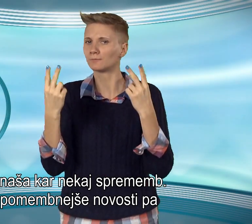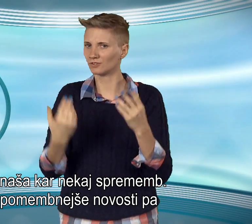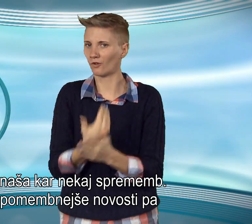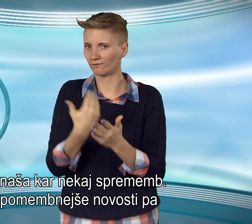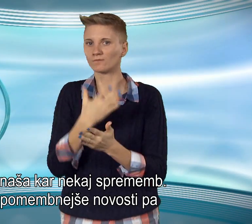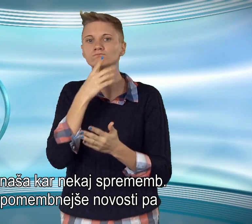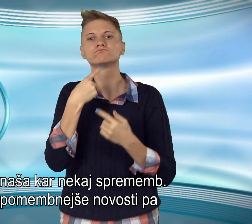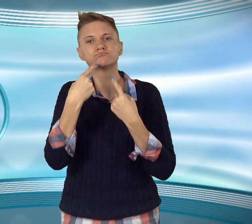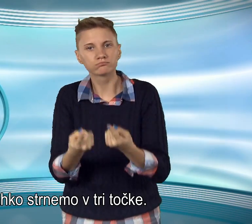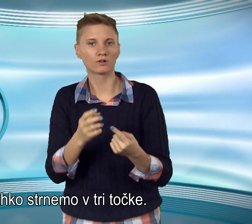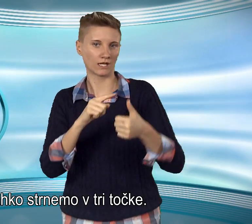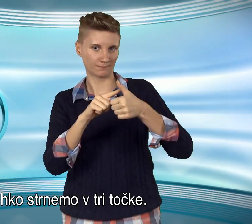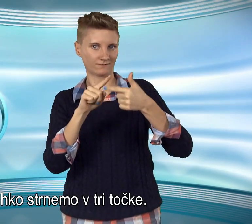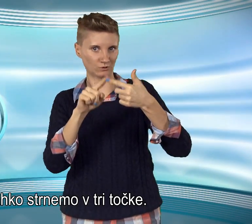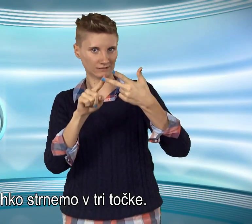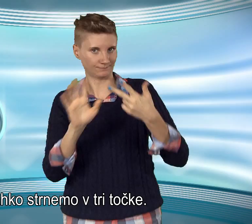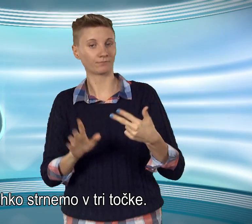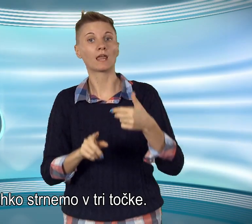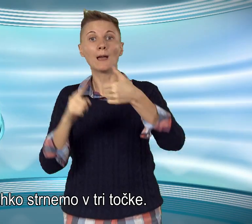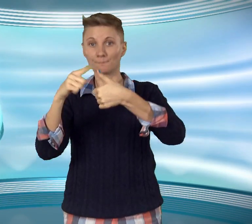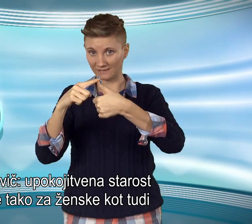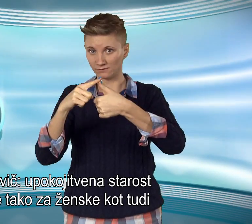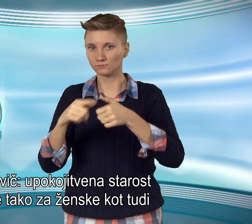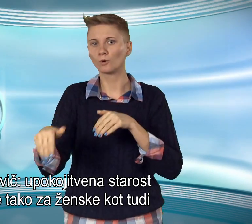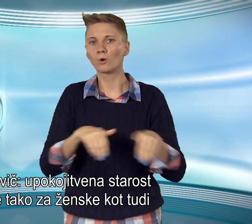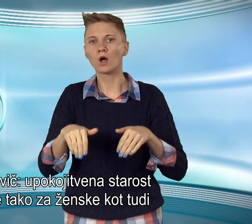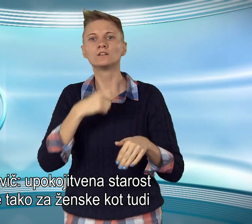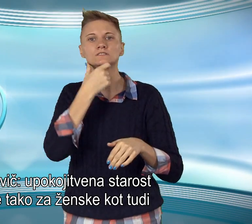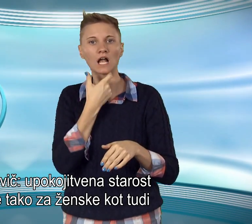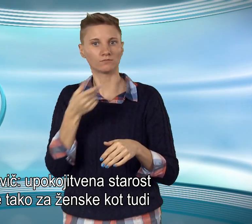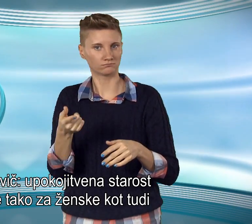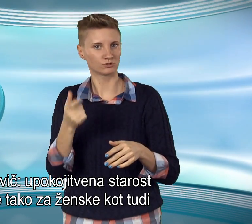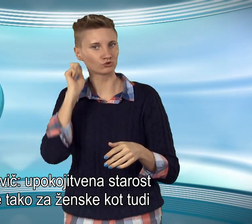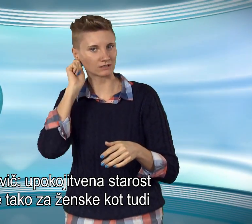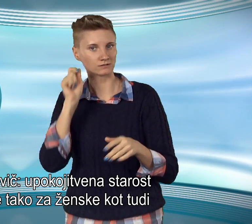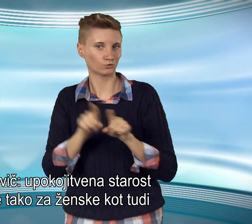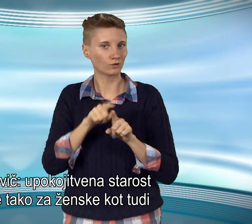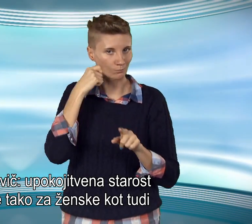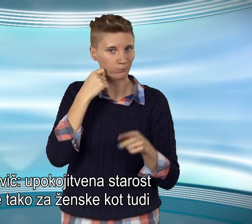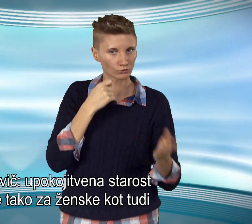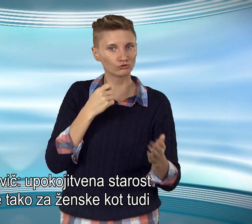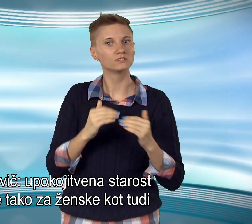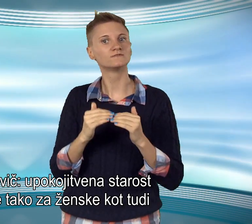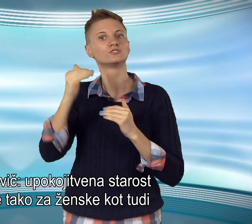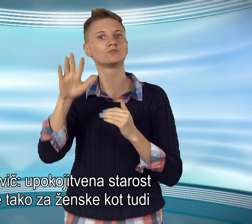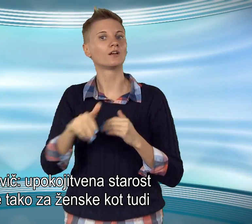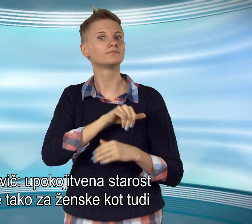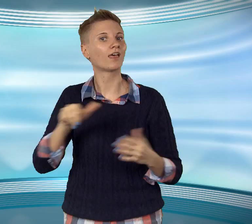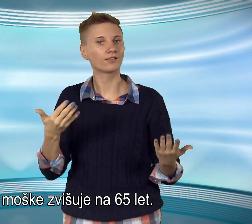Najpomembnejše novosti pa lahko strnemo v tri točke. Upokojitvena starost se tako za ženske kot tudi za moške